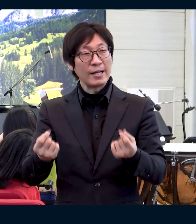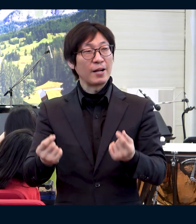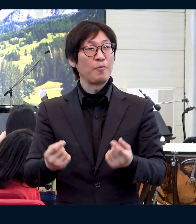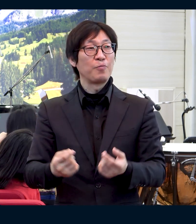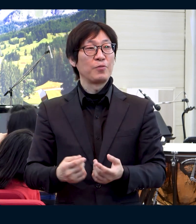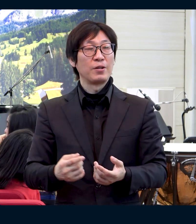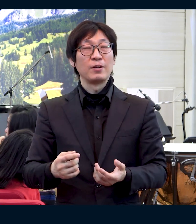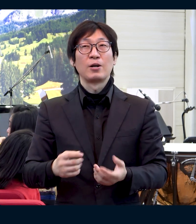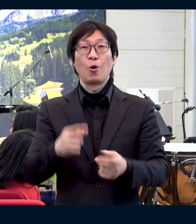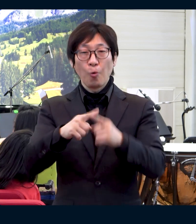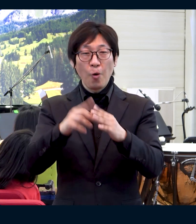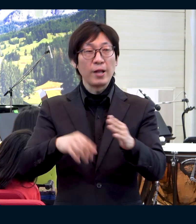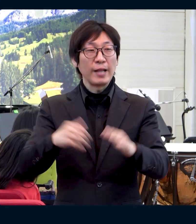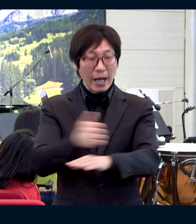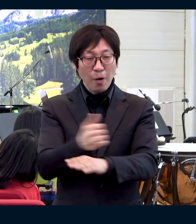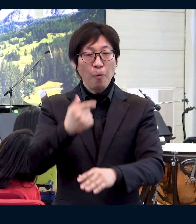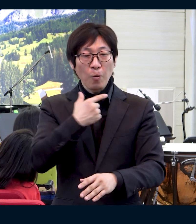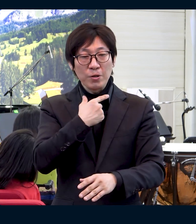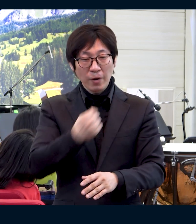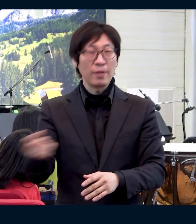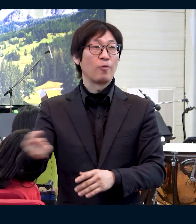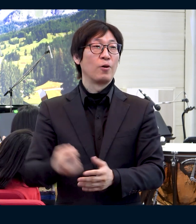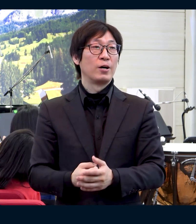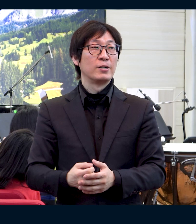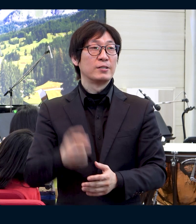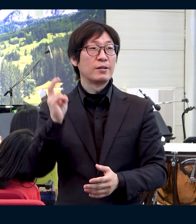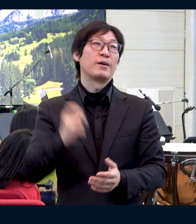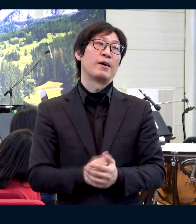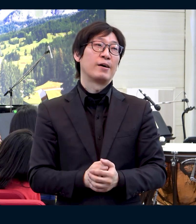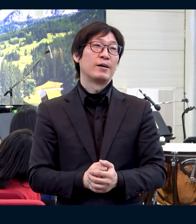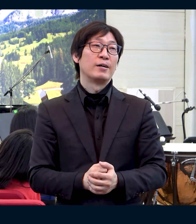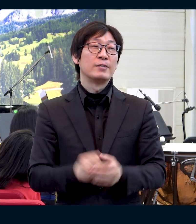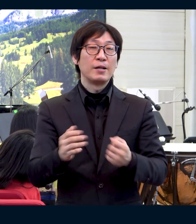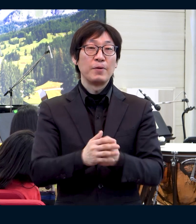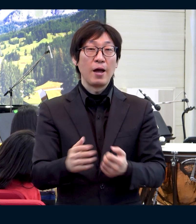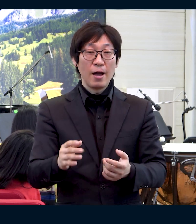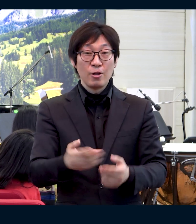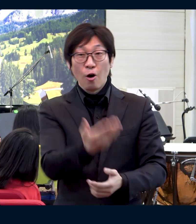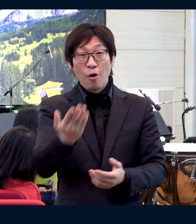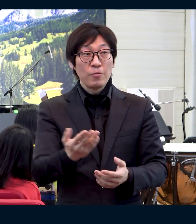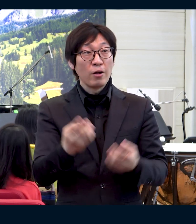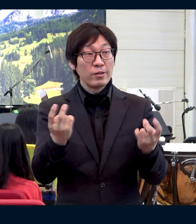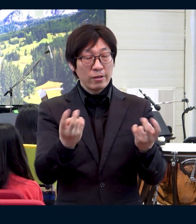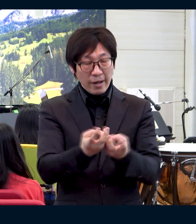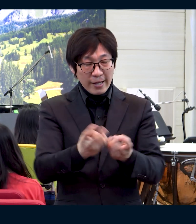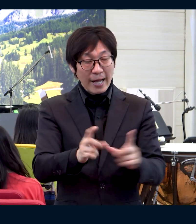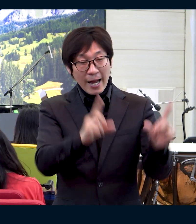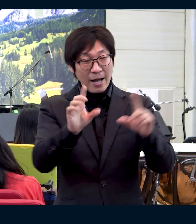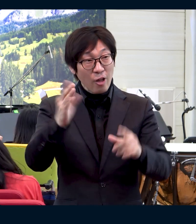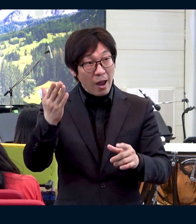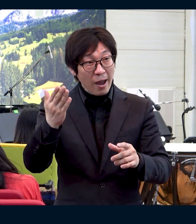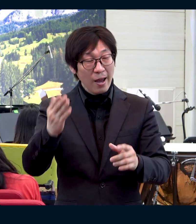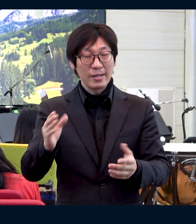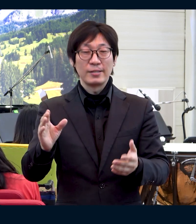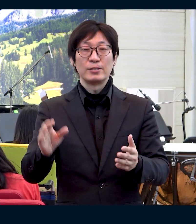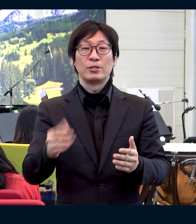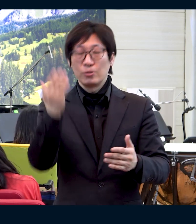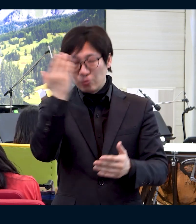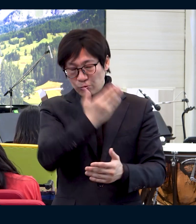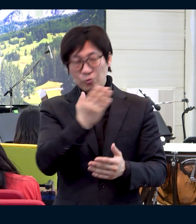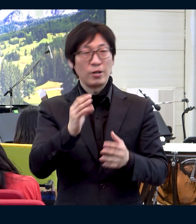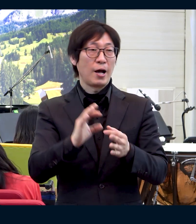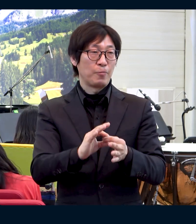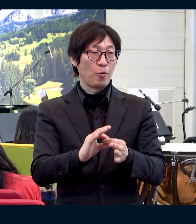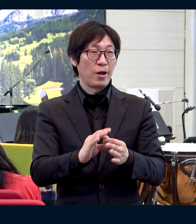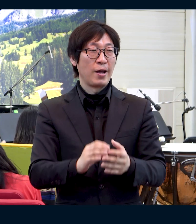있는 것입니다. 그래서 우리는요, 세상 속에서 진실함으로 또 순전함으로 말할 수 있는 우리가 되어야